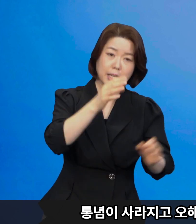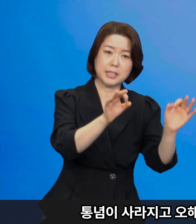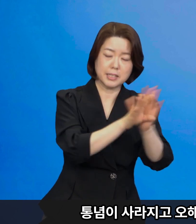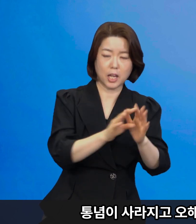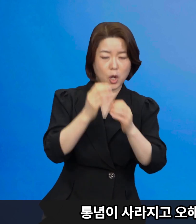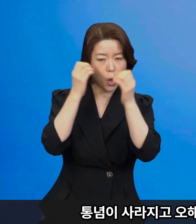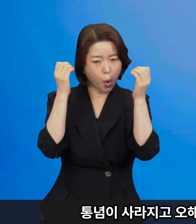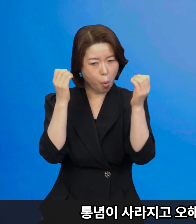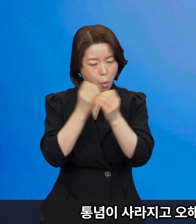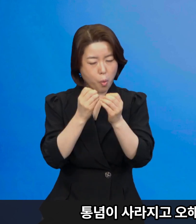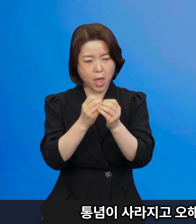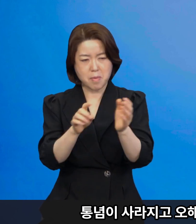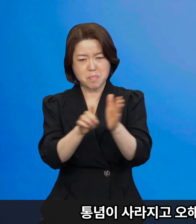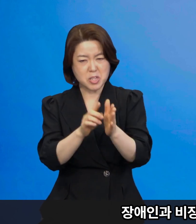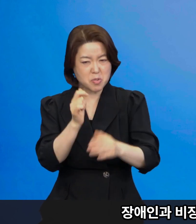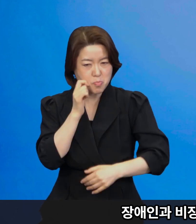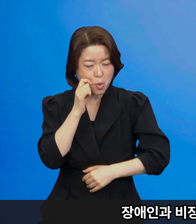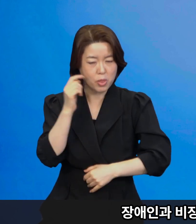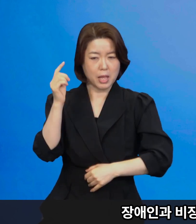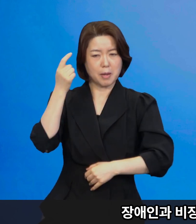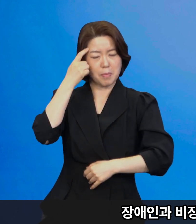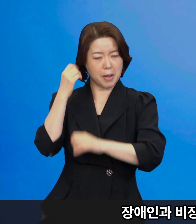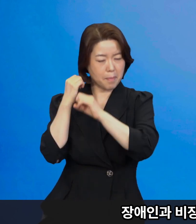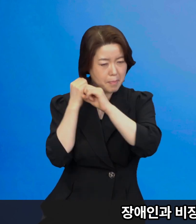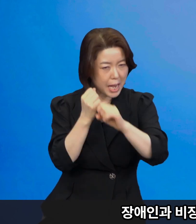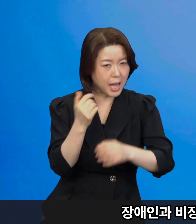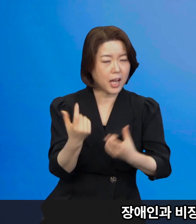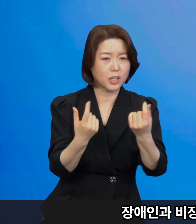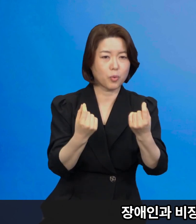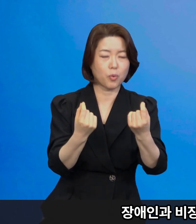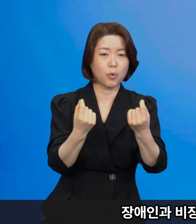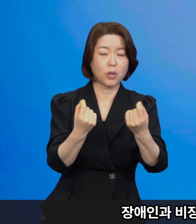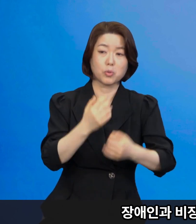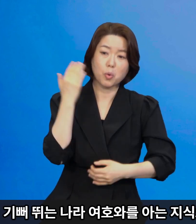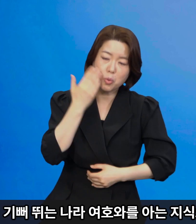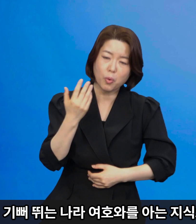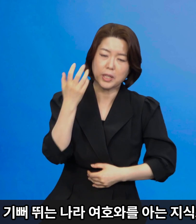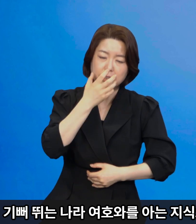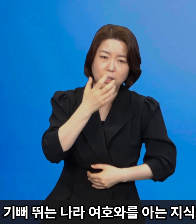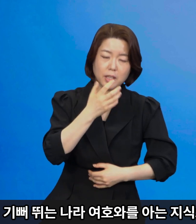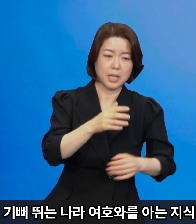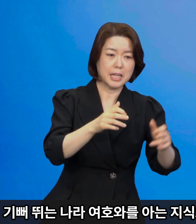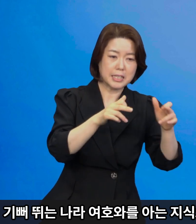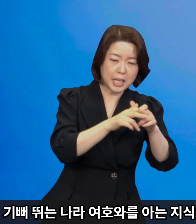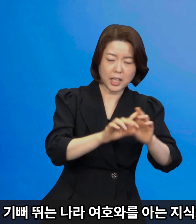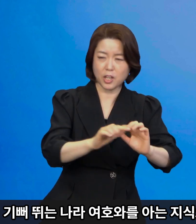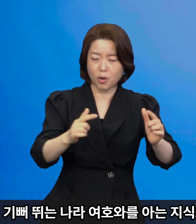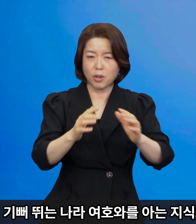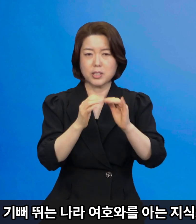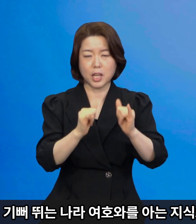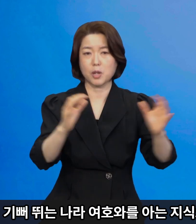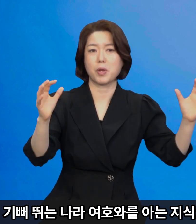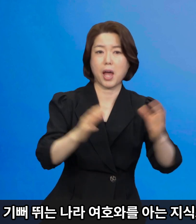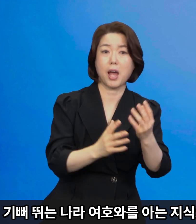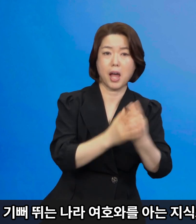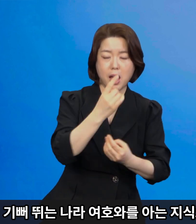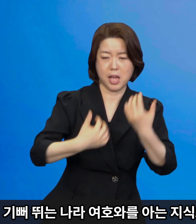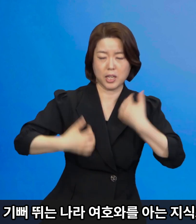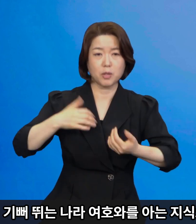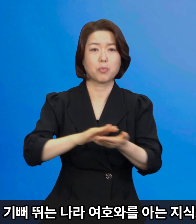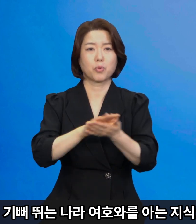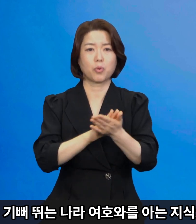불신과 편견이 사라지며 장애인과 비장애인이 하나가 되고 기뻐 뛰는 나라, 여호와를